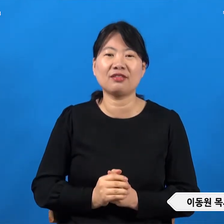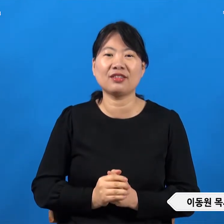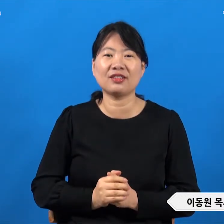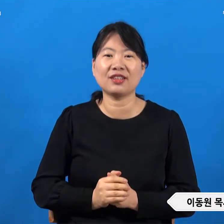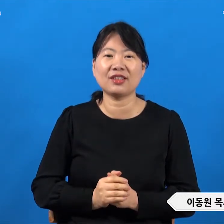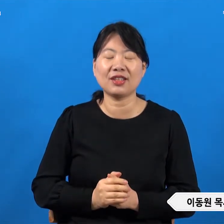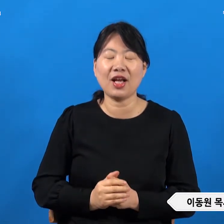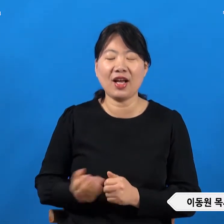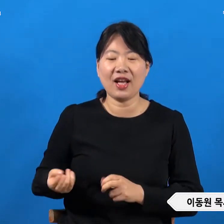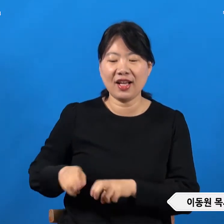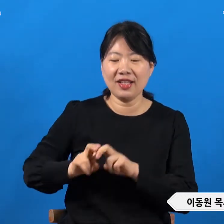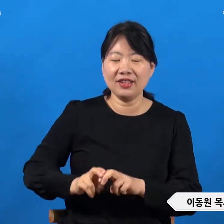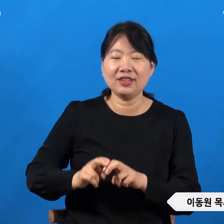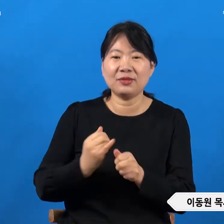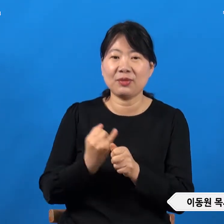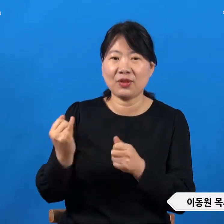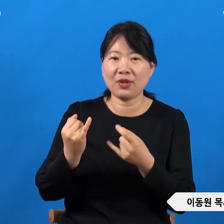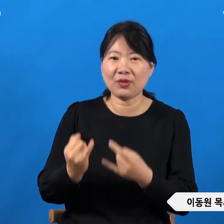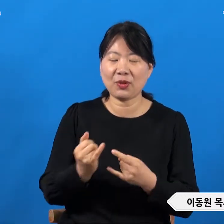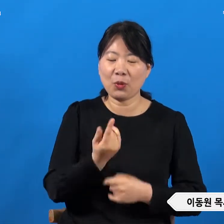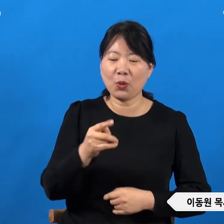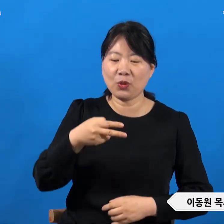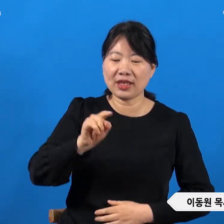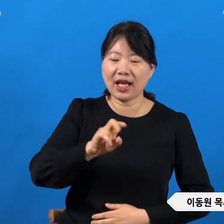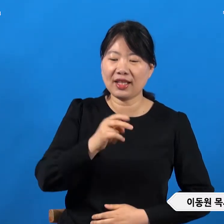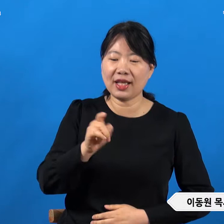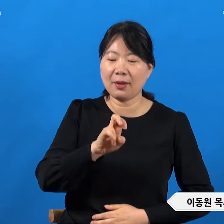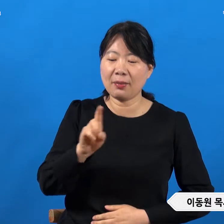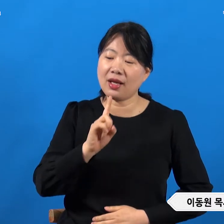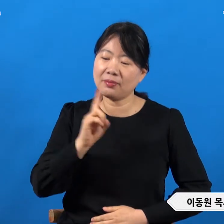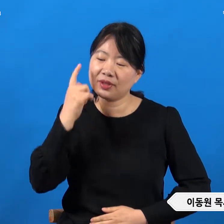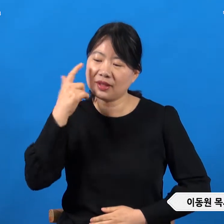옆에 오신 마누라에게 혹시 호사다마이십니까? 한번 물어보세요.